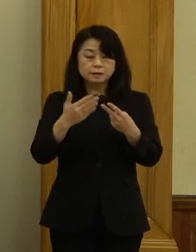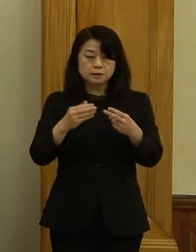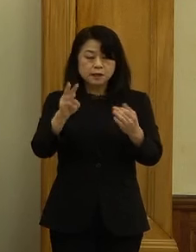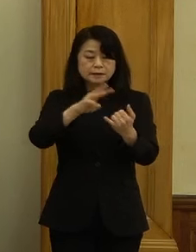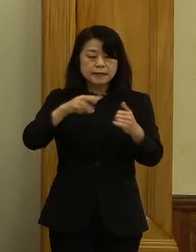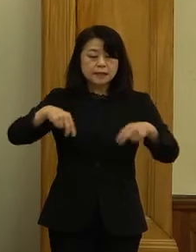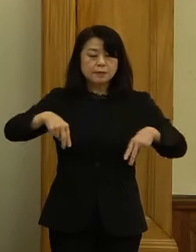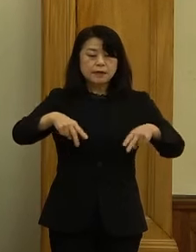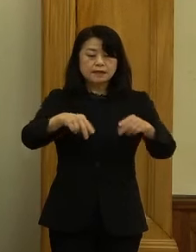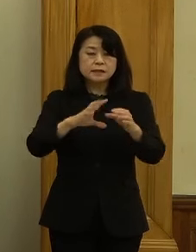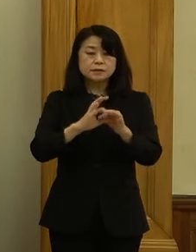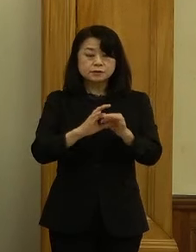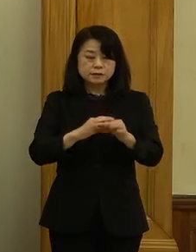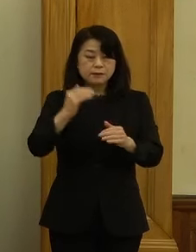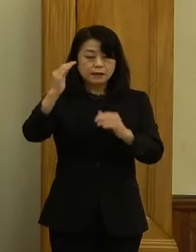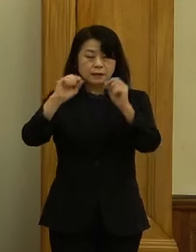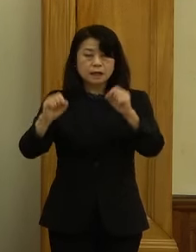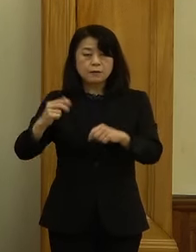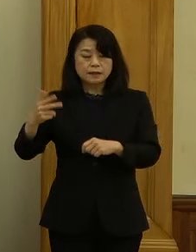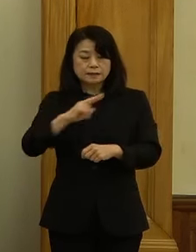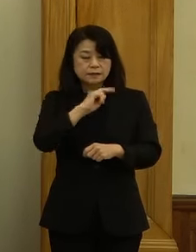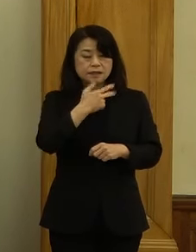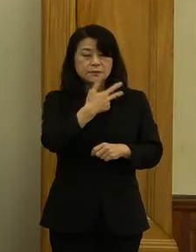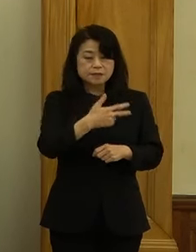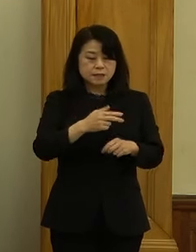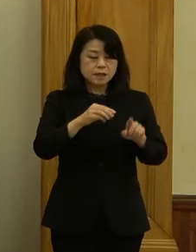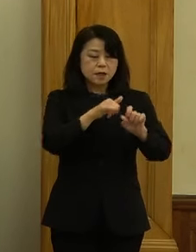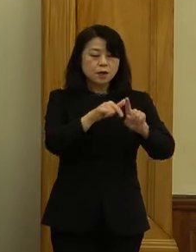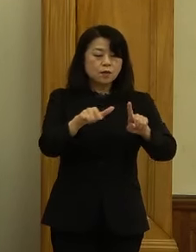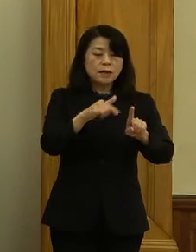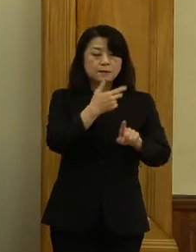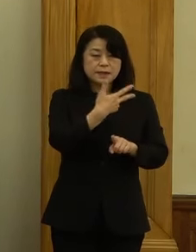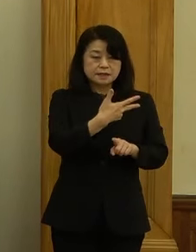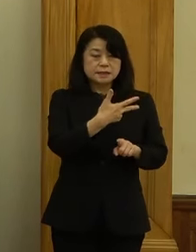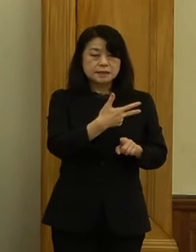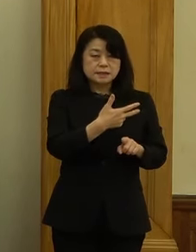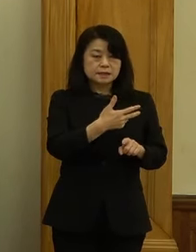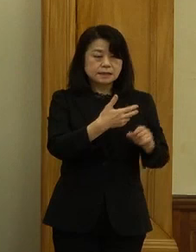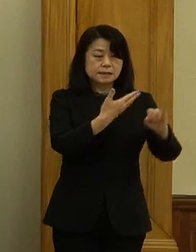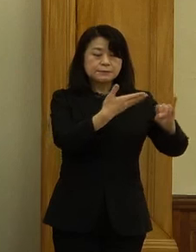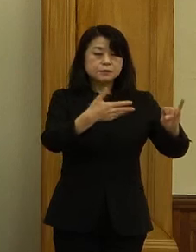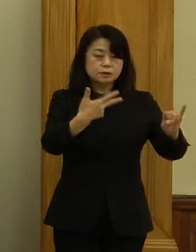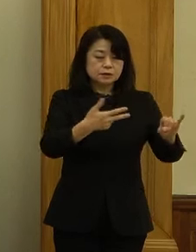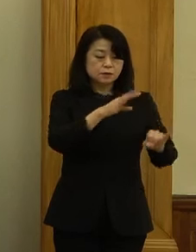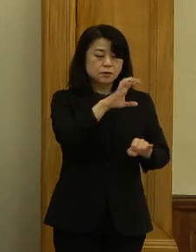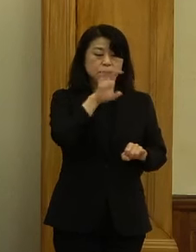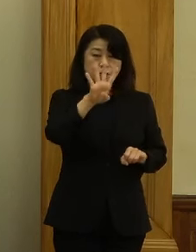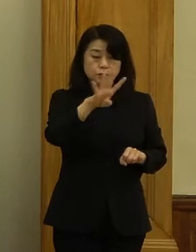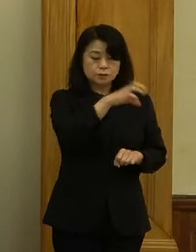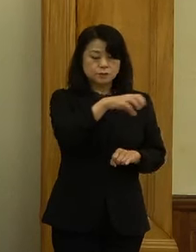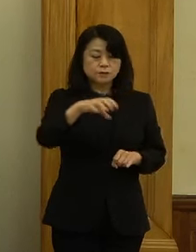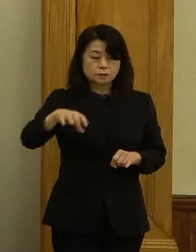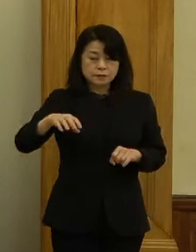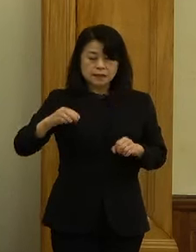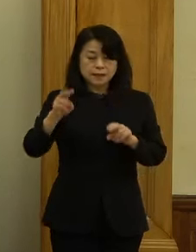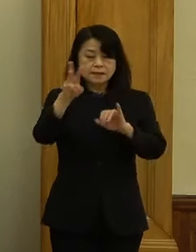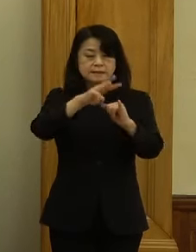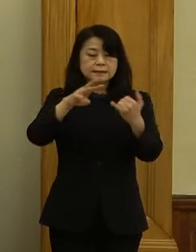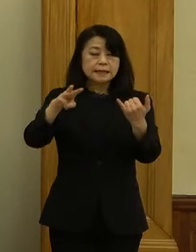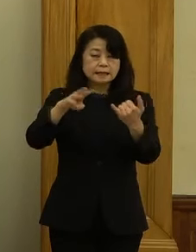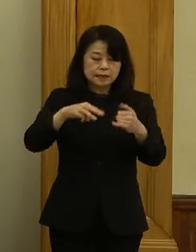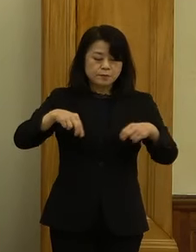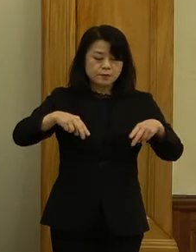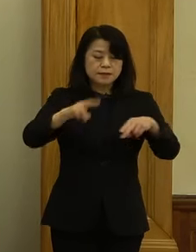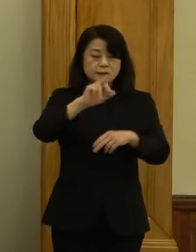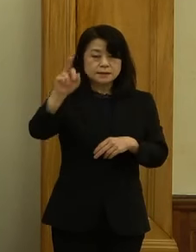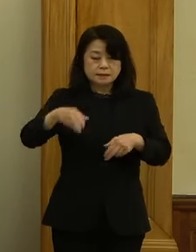ボランティアについても高岡市日市小部市及びイ市の4市において災害ボランティアセンターが設置さ